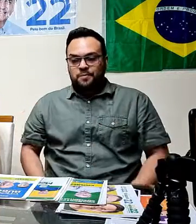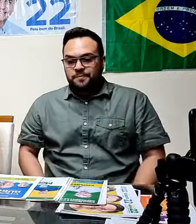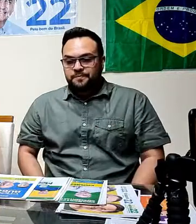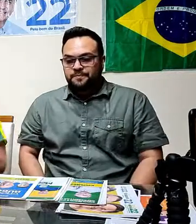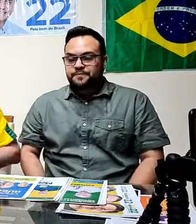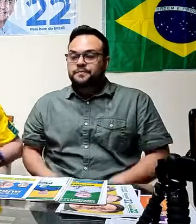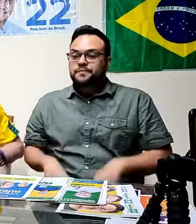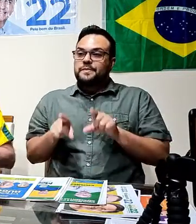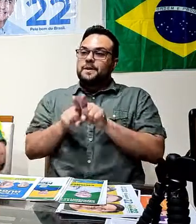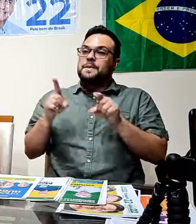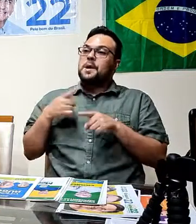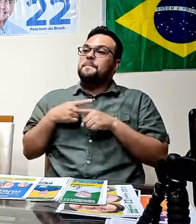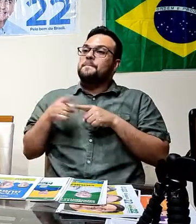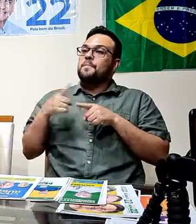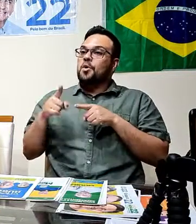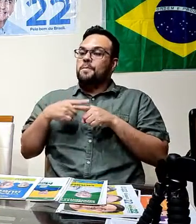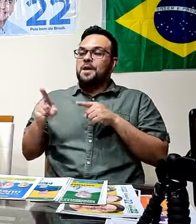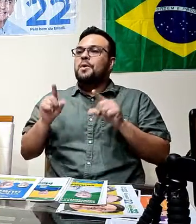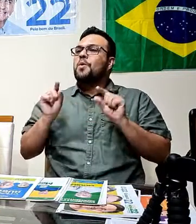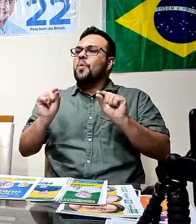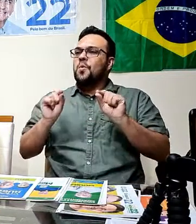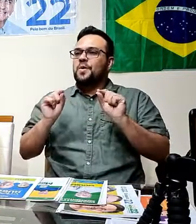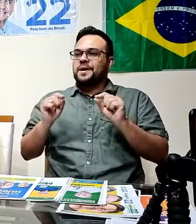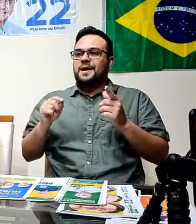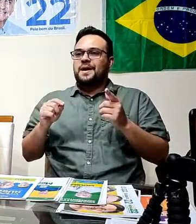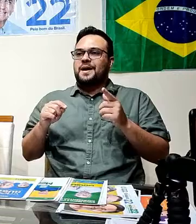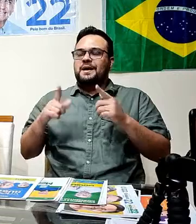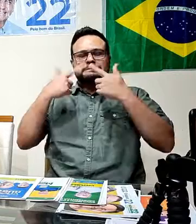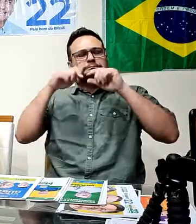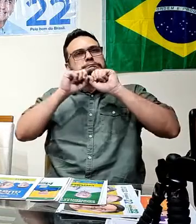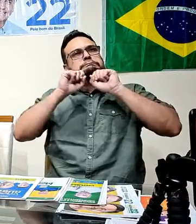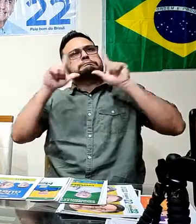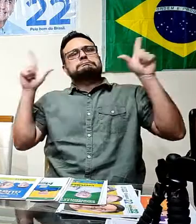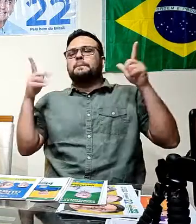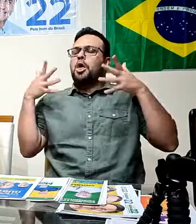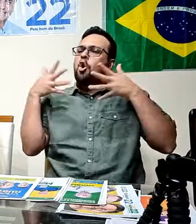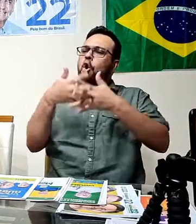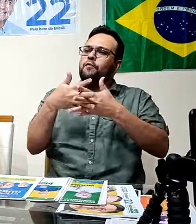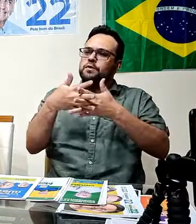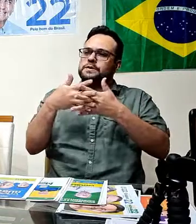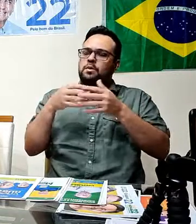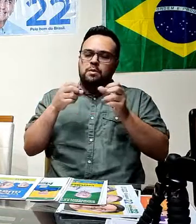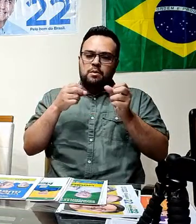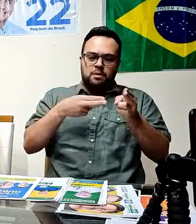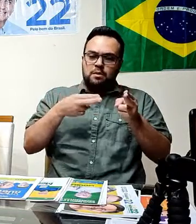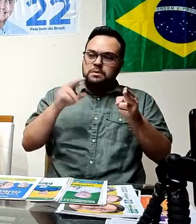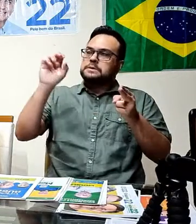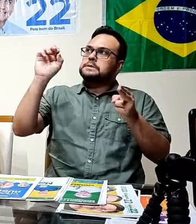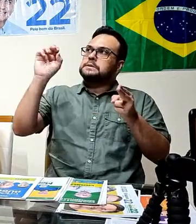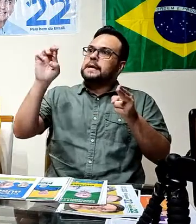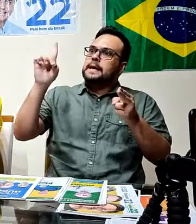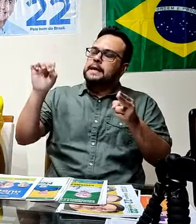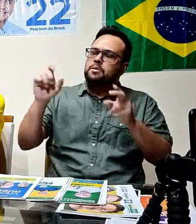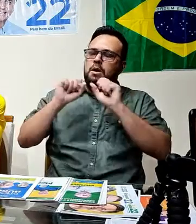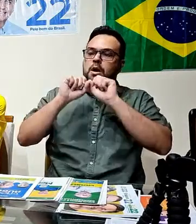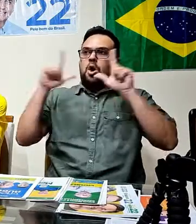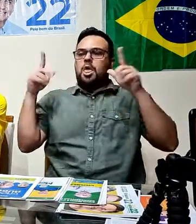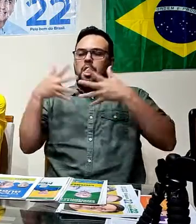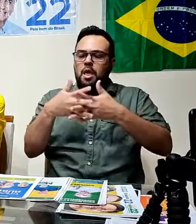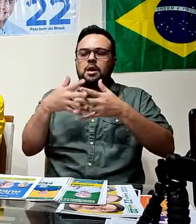aquele problema do relógio biológico não existe mais, aquela adaptação. E ninguém tem reclamado. Fizemos um